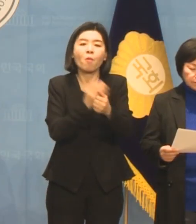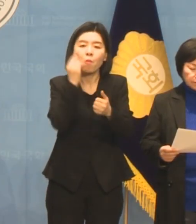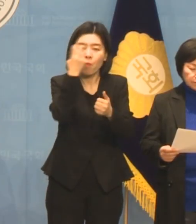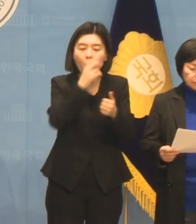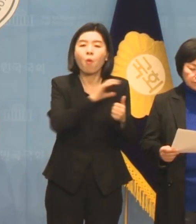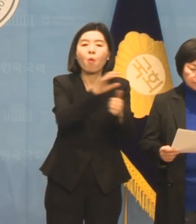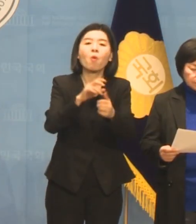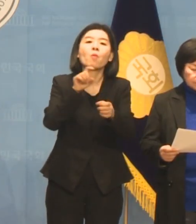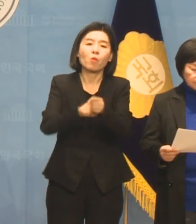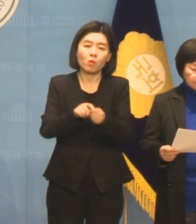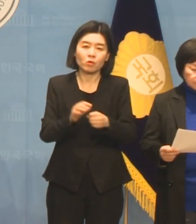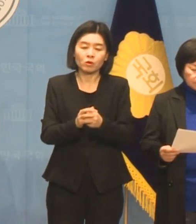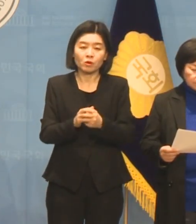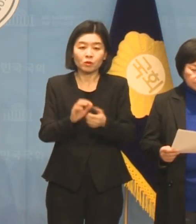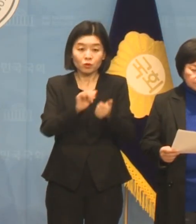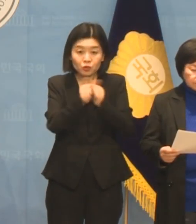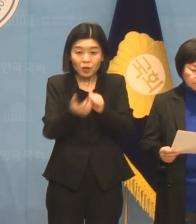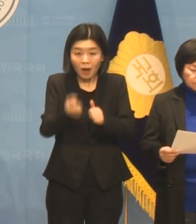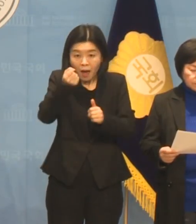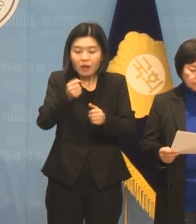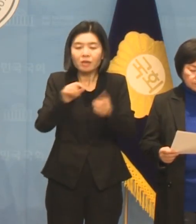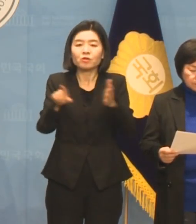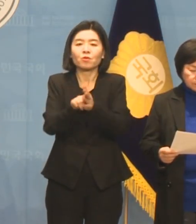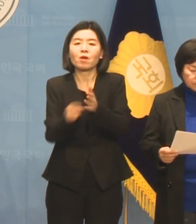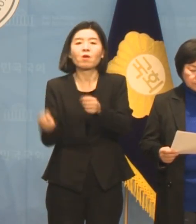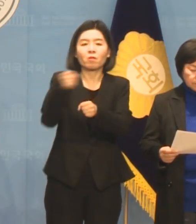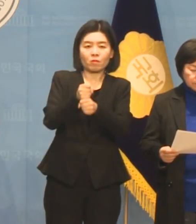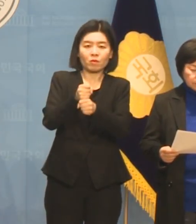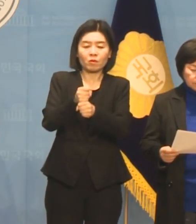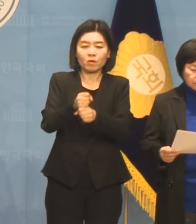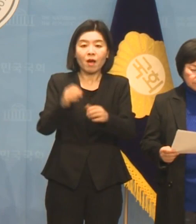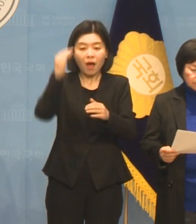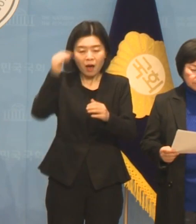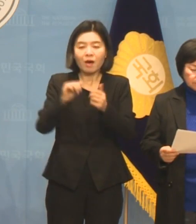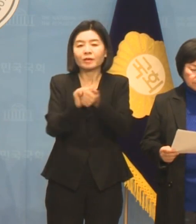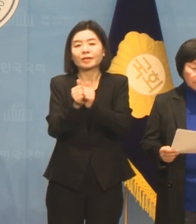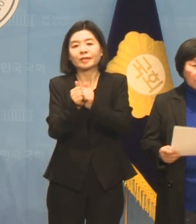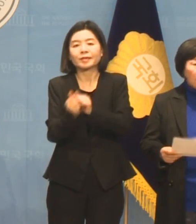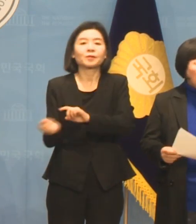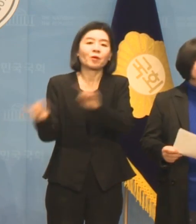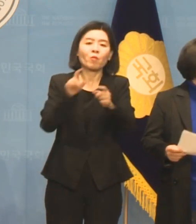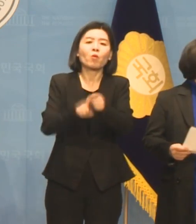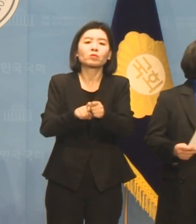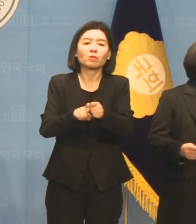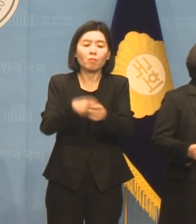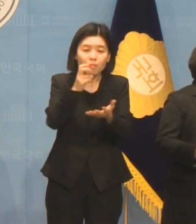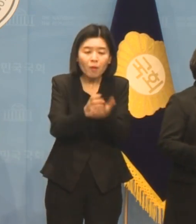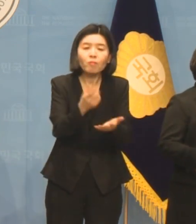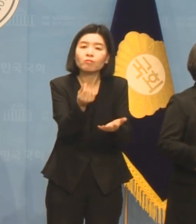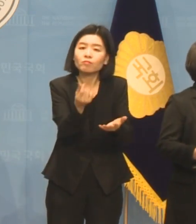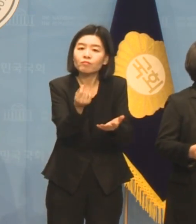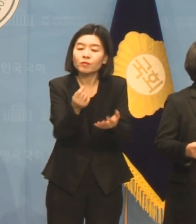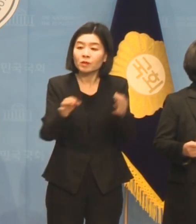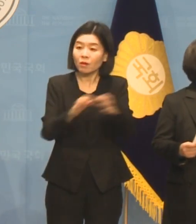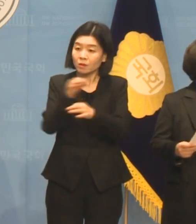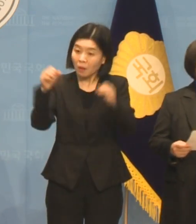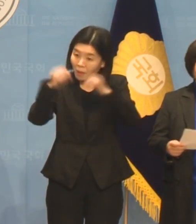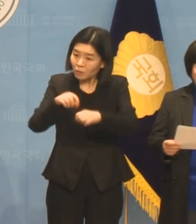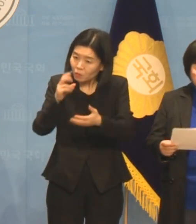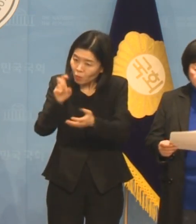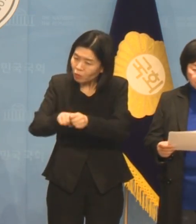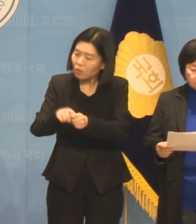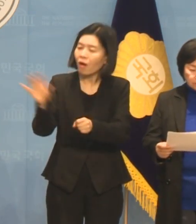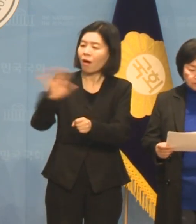방지하고 주주의 신뢰를 회복하여 국내 증시 활성화를 위한 법안이 도대체 왜 경제를 망치는 정책입니까? 공부 좀